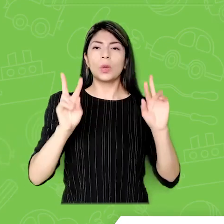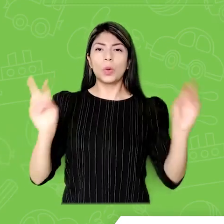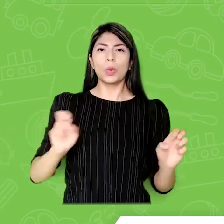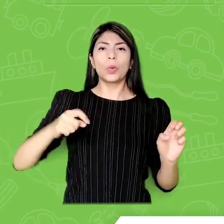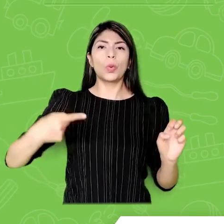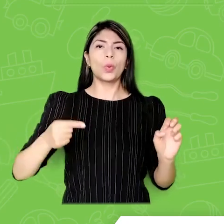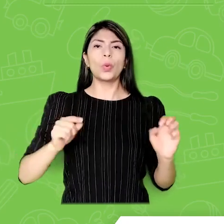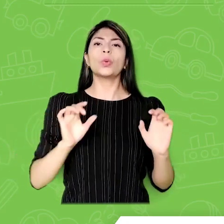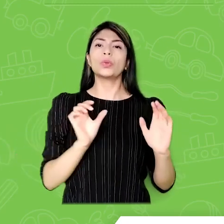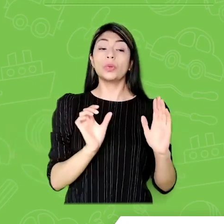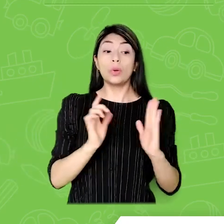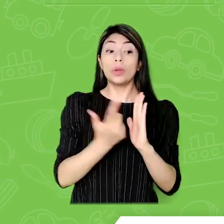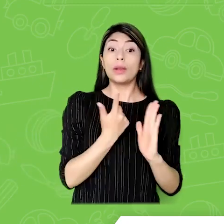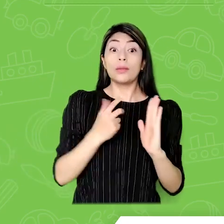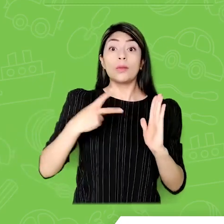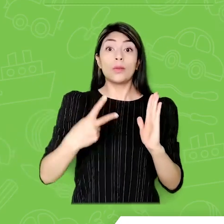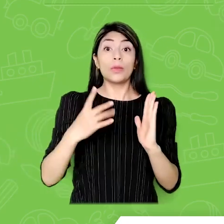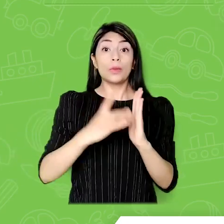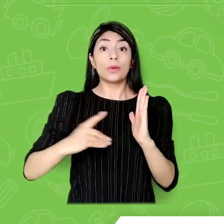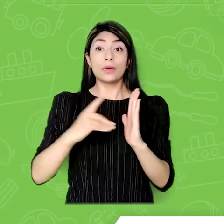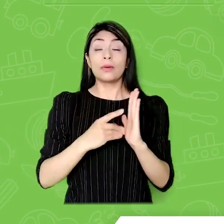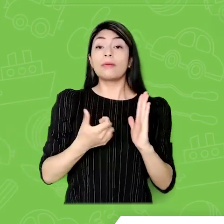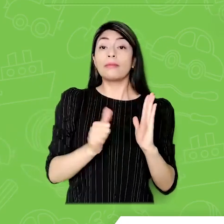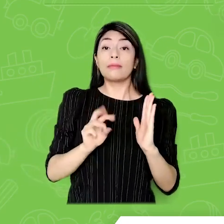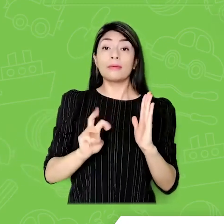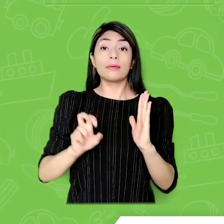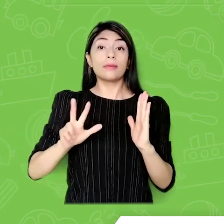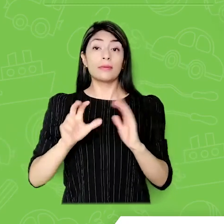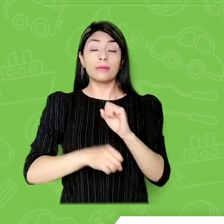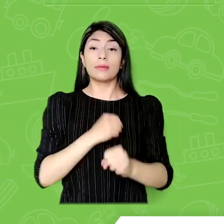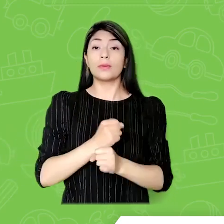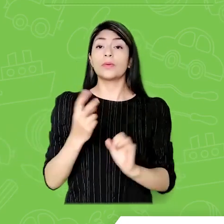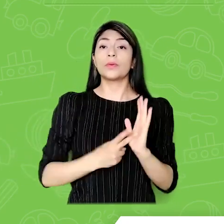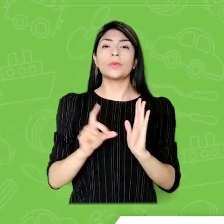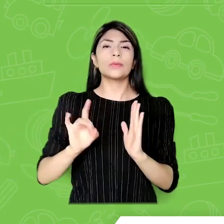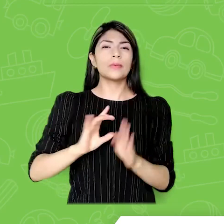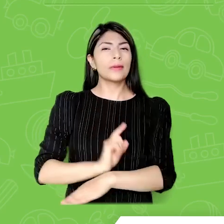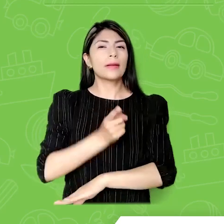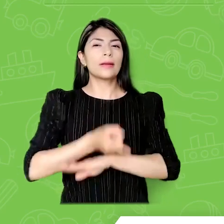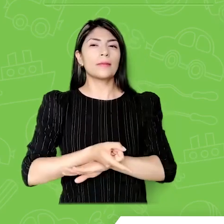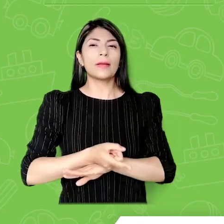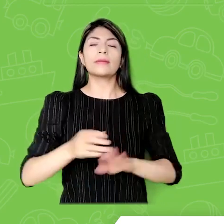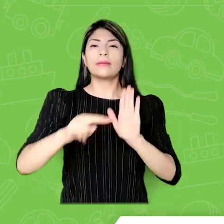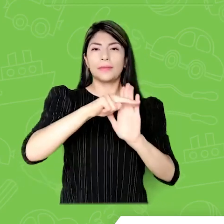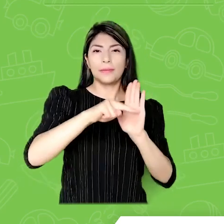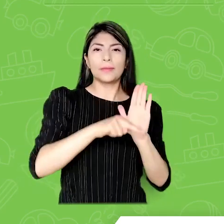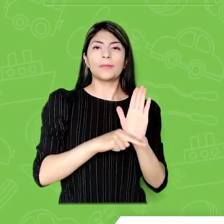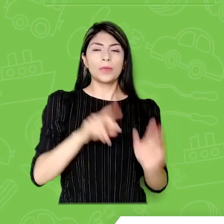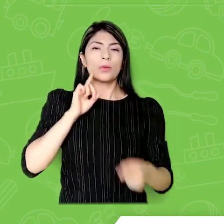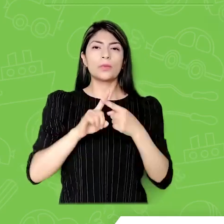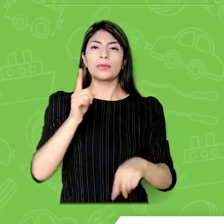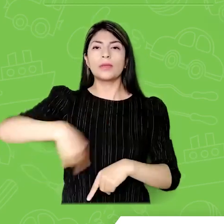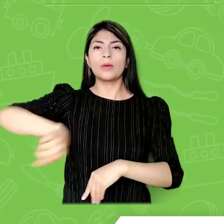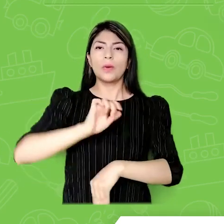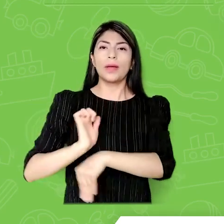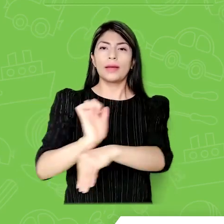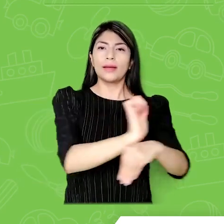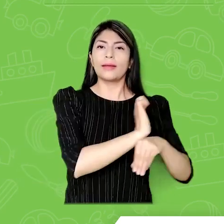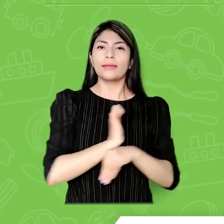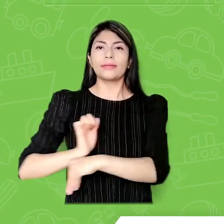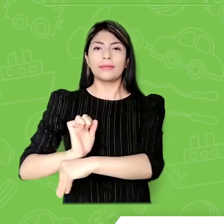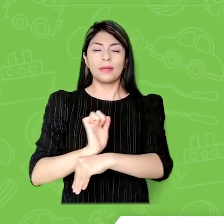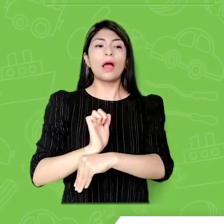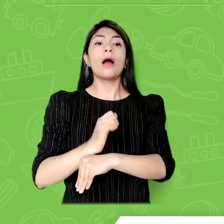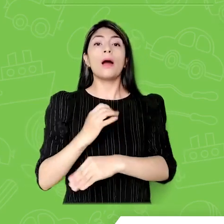libro 2 del Decreto 1083 de 2015, establece los lineamientos para que las entidades del Estado den cumplimiento a